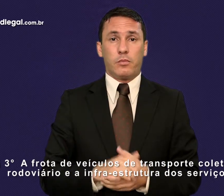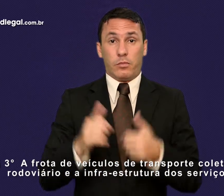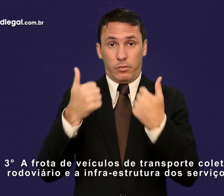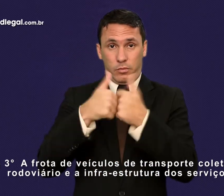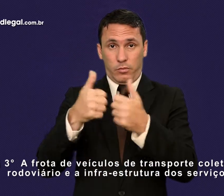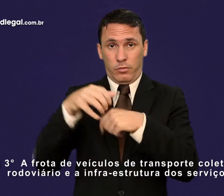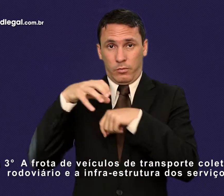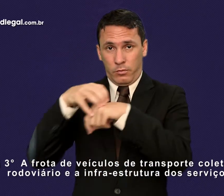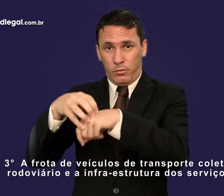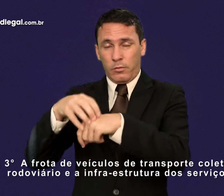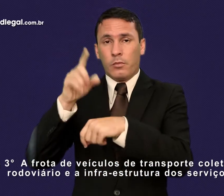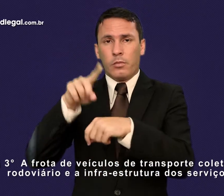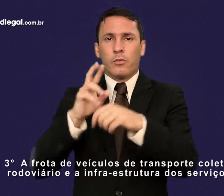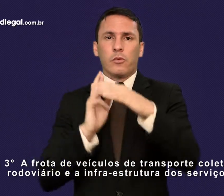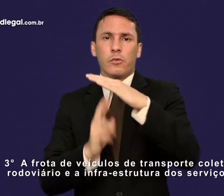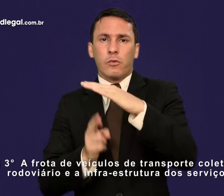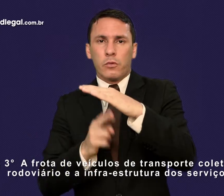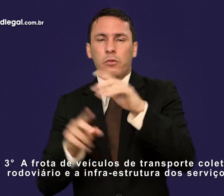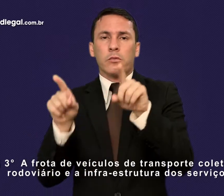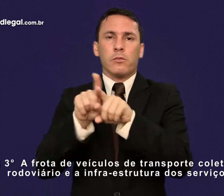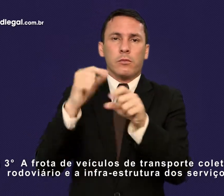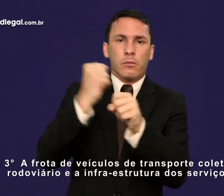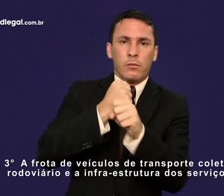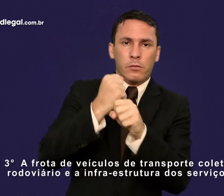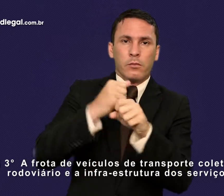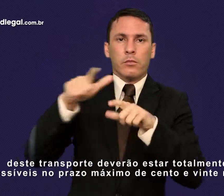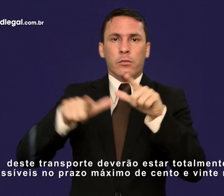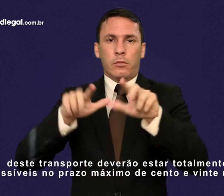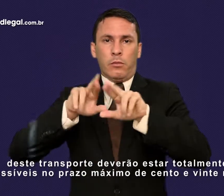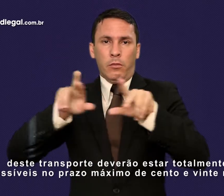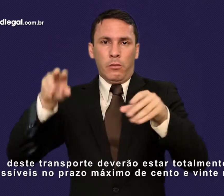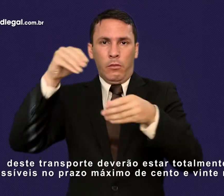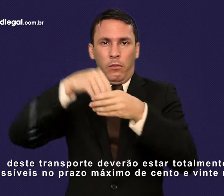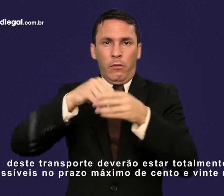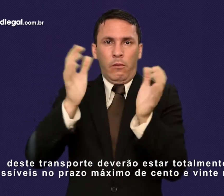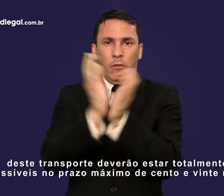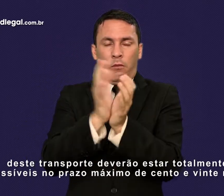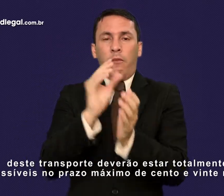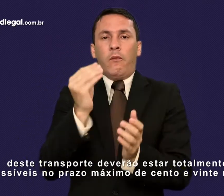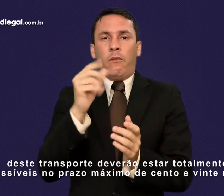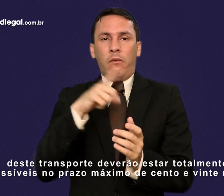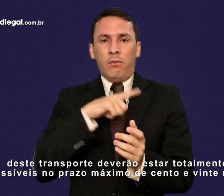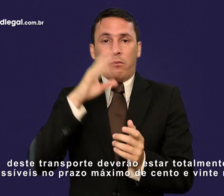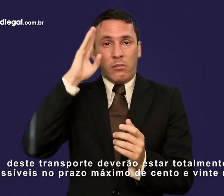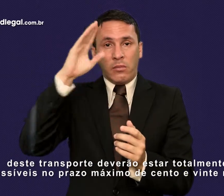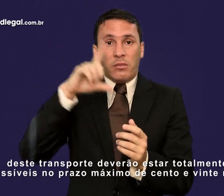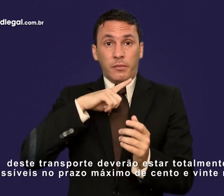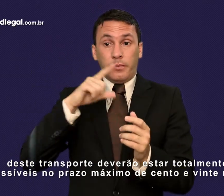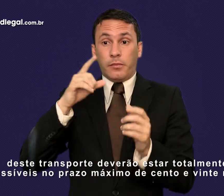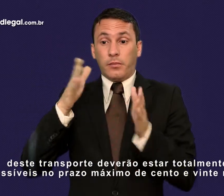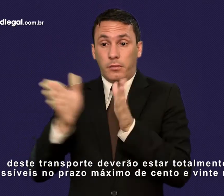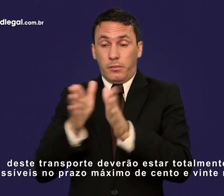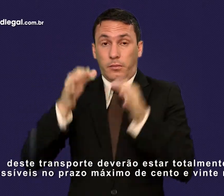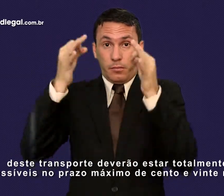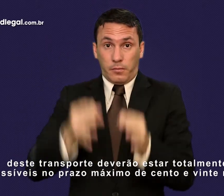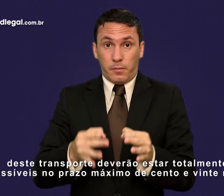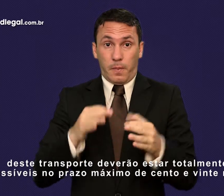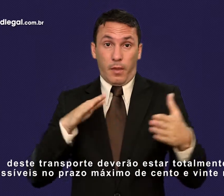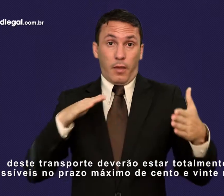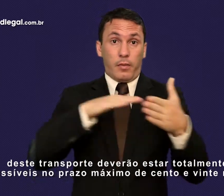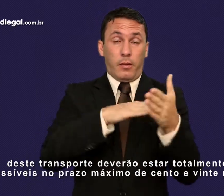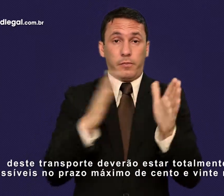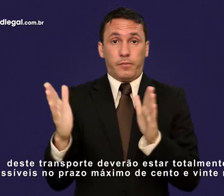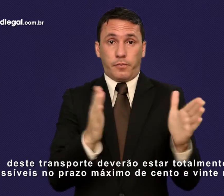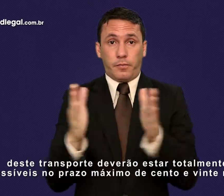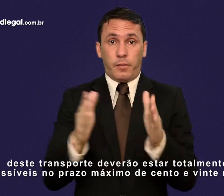de transporte coletivo rodoviário e a infraestrutura dos serviços deste transporte deverão estar totalmente acessíveis no prazo